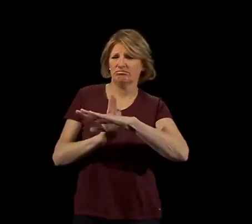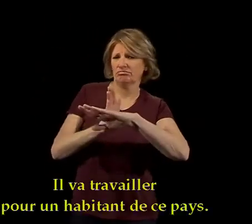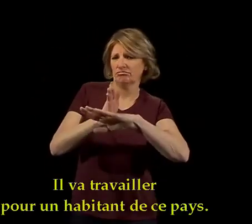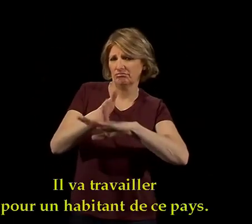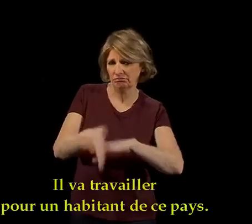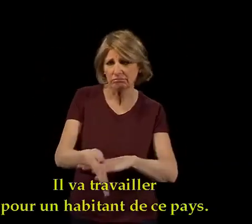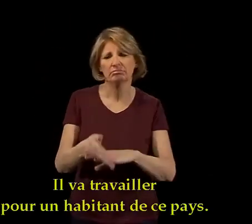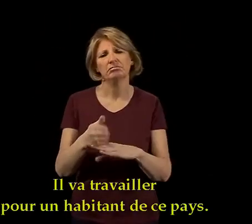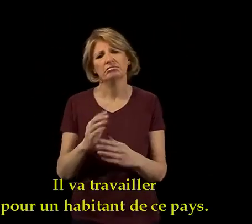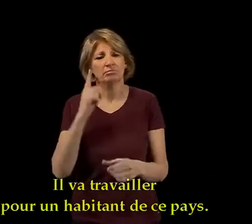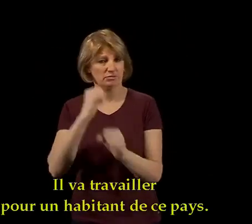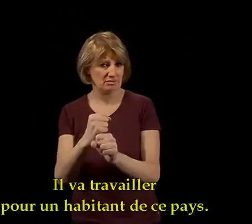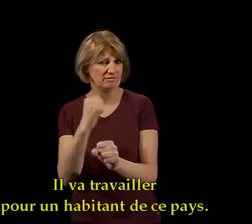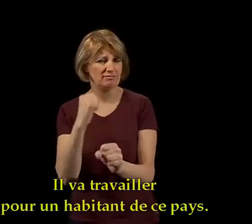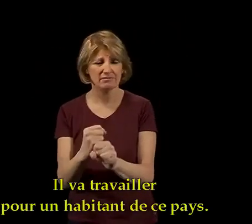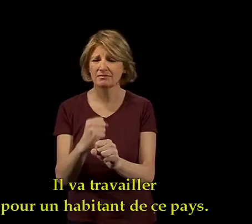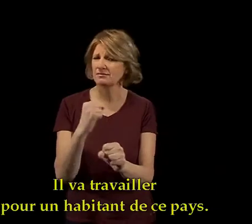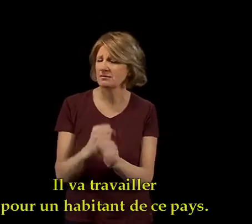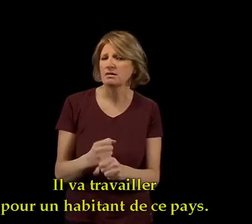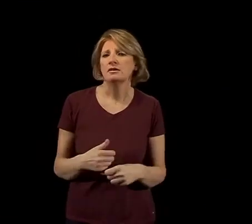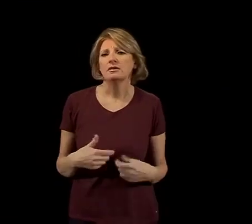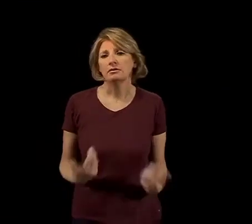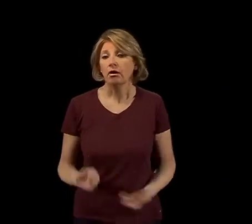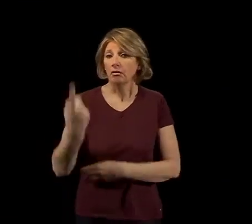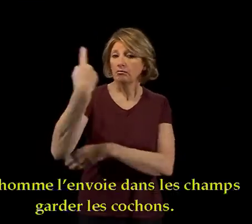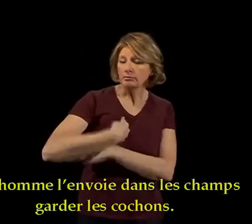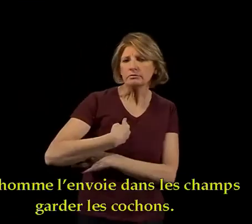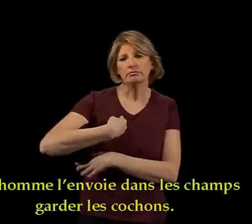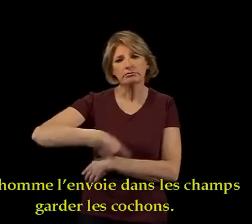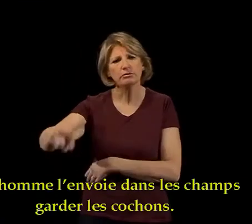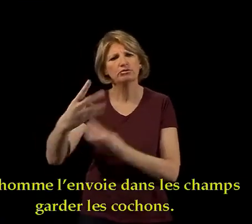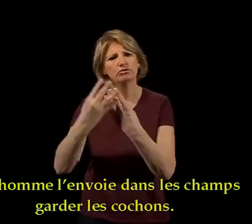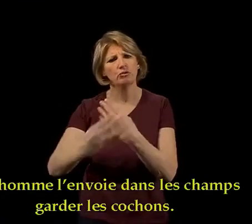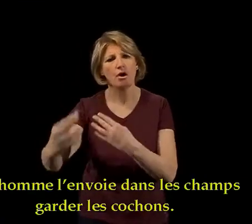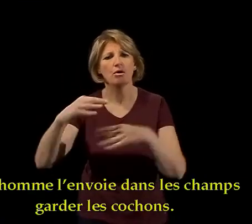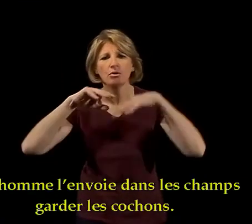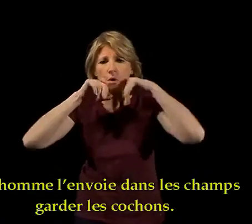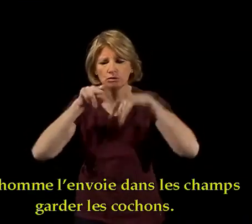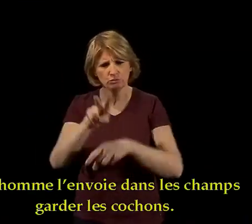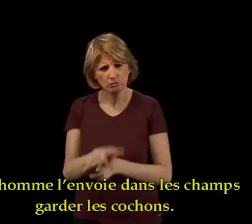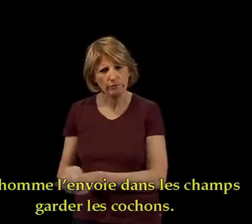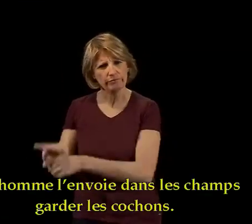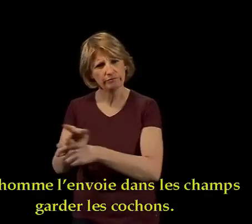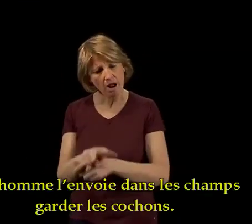pour un habitant de ce pays. Cet homme l'envoie dans les champs garder les cochons.